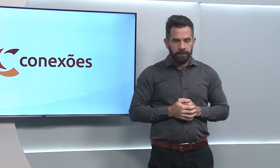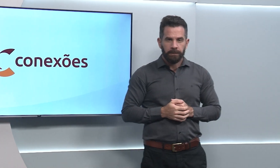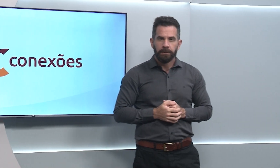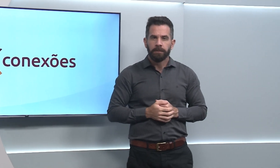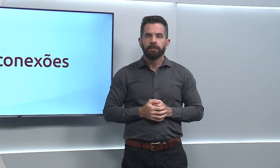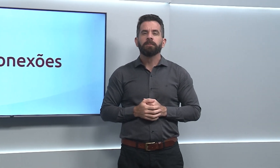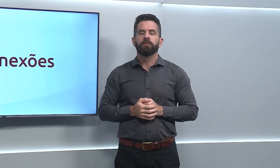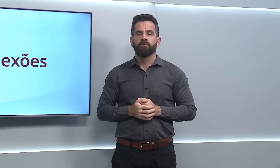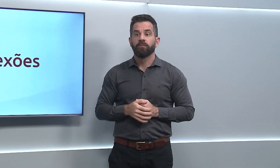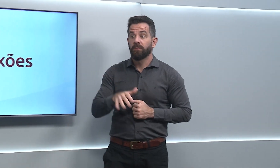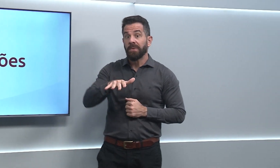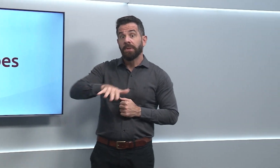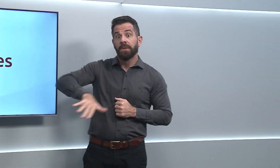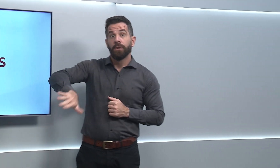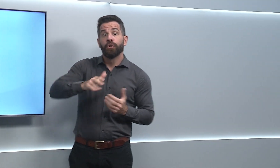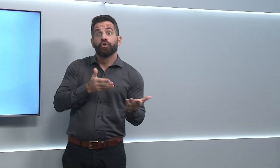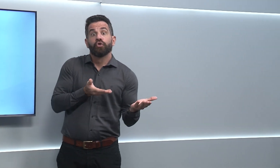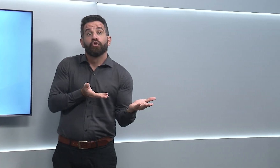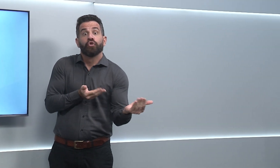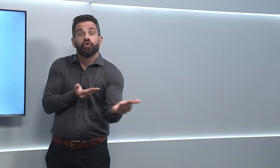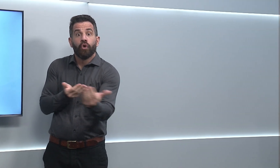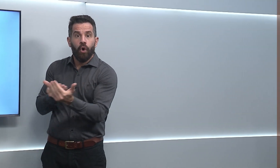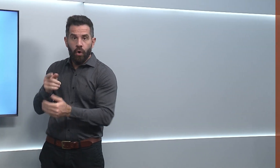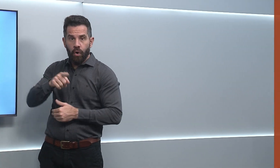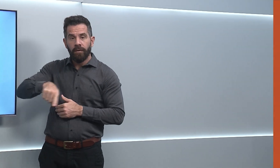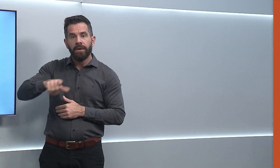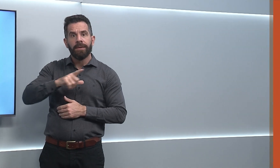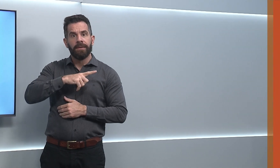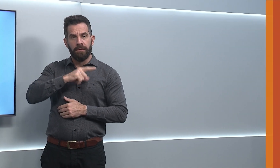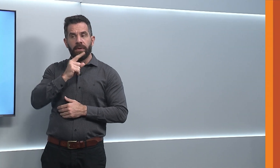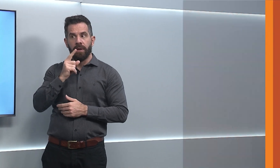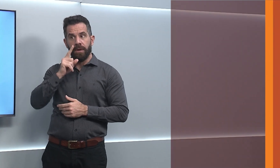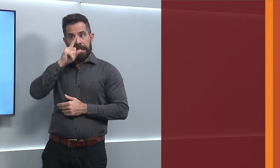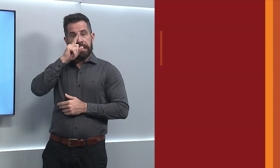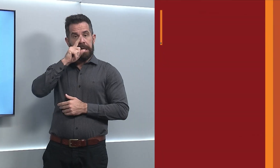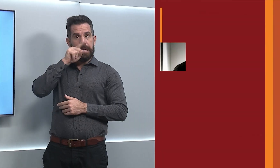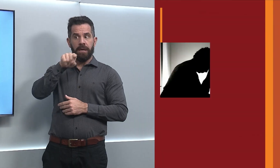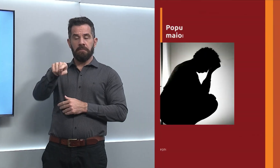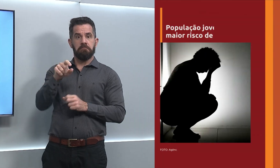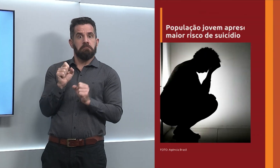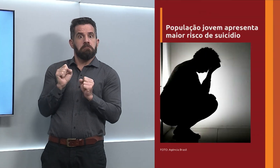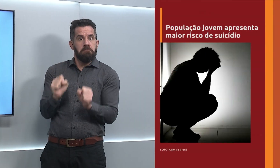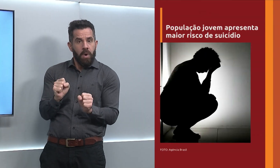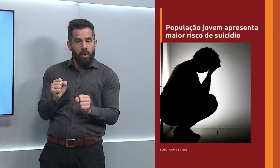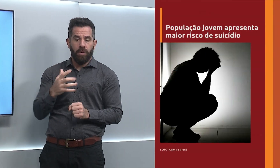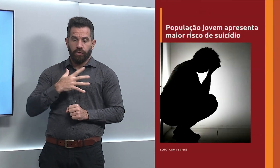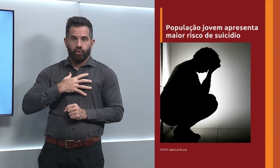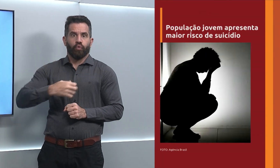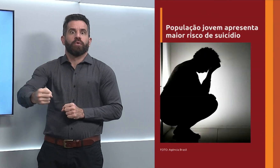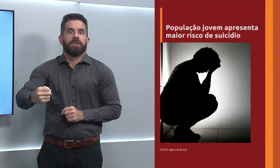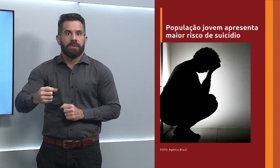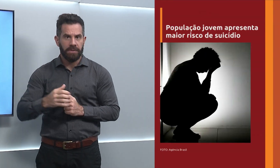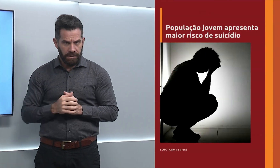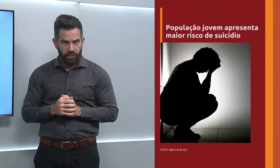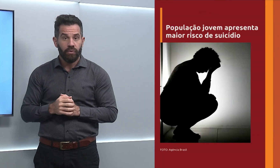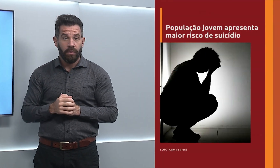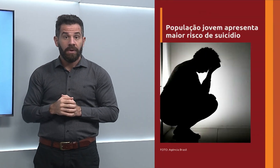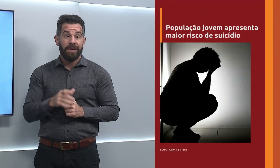A população jovem apresenta risco de suicídio de 31 para cada 1.000